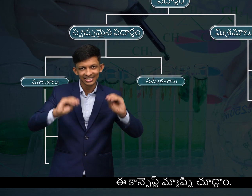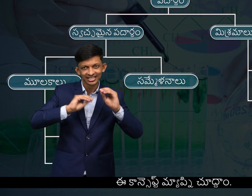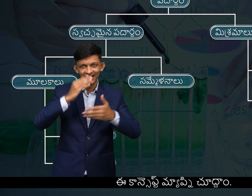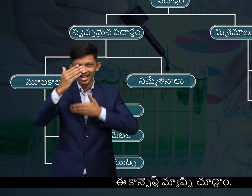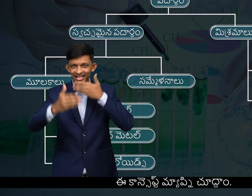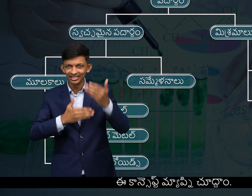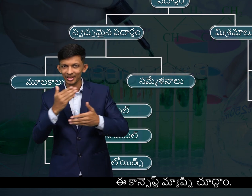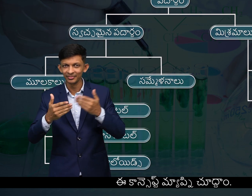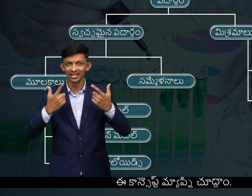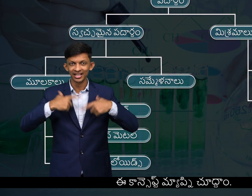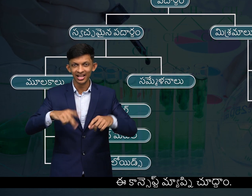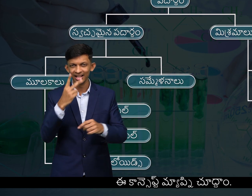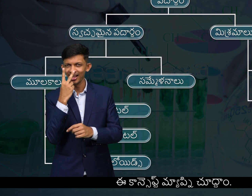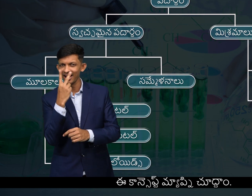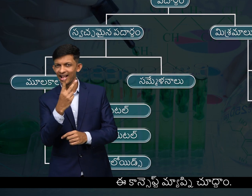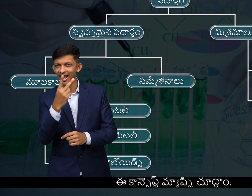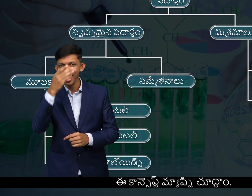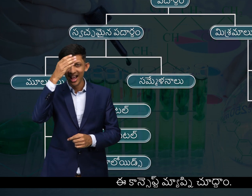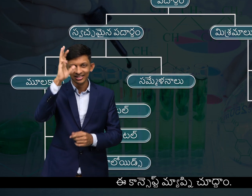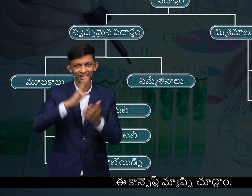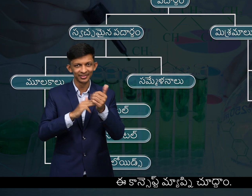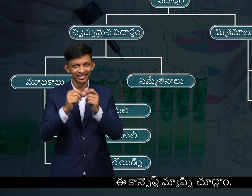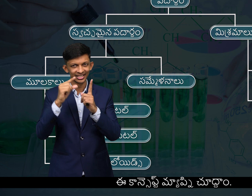ఈ కాన్సెప్ట్ మ్యాప్ని చూద్దాం.